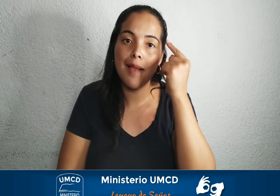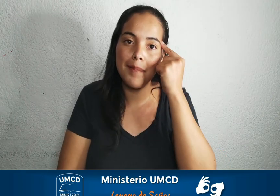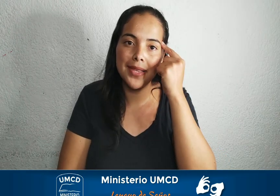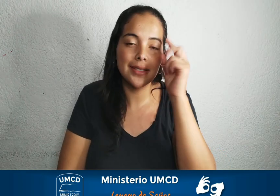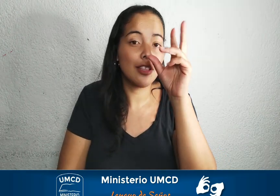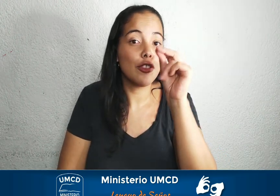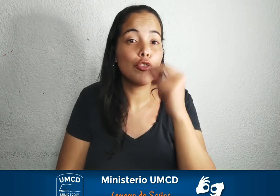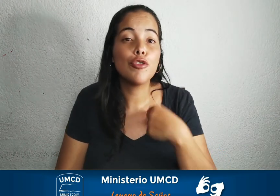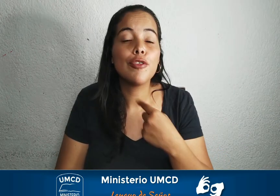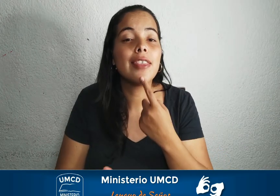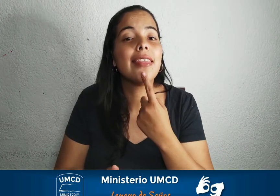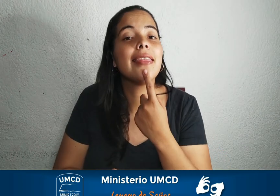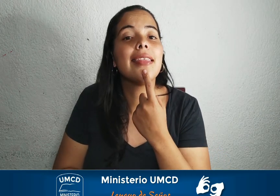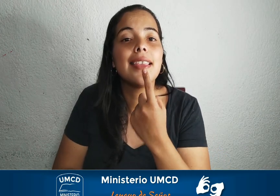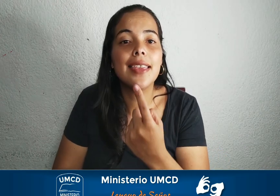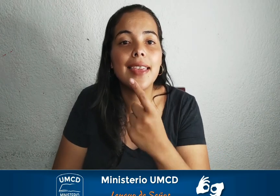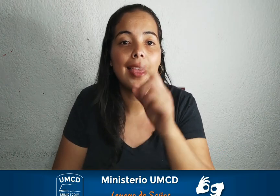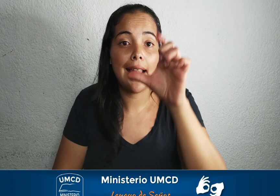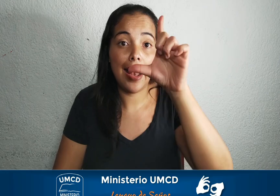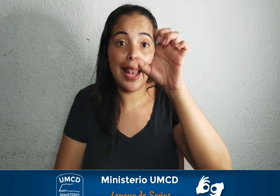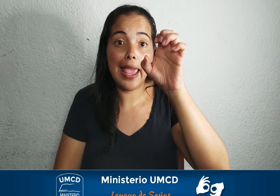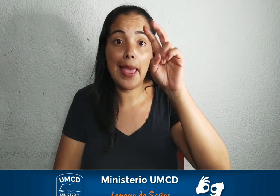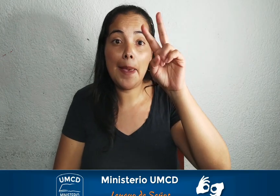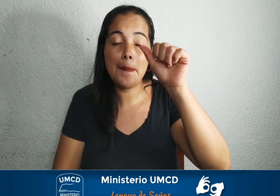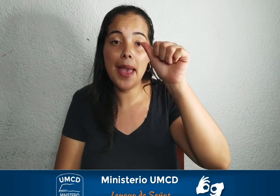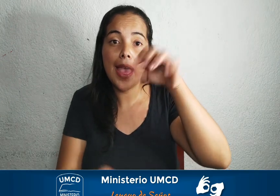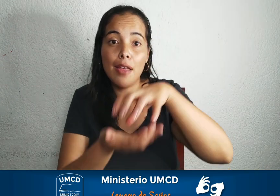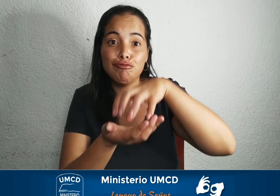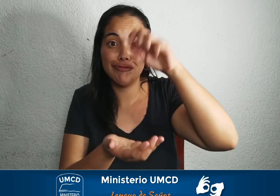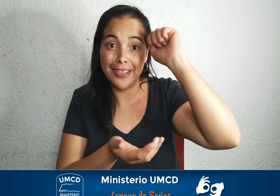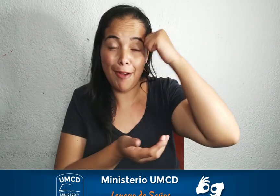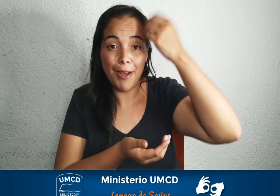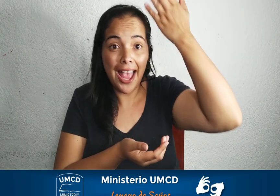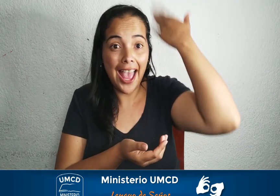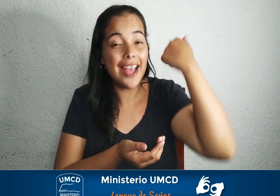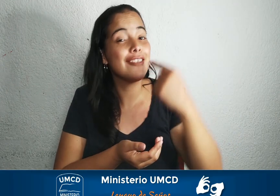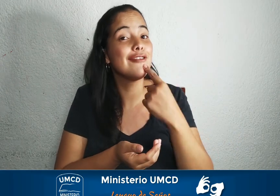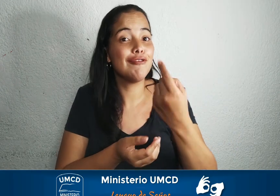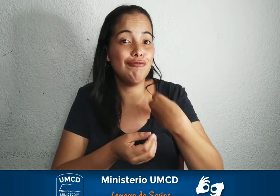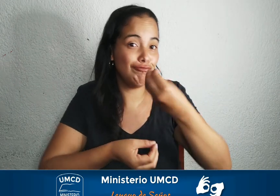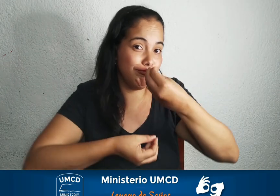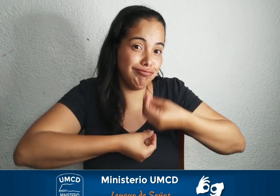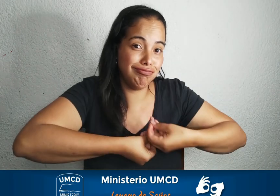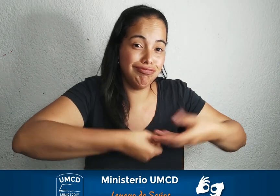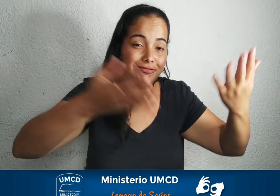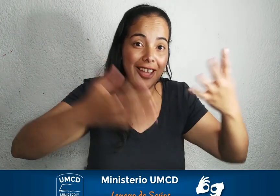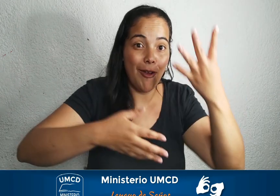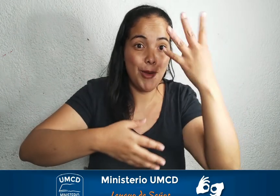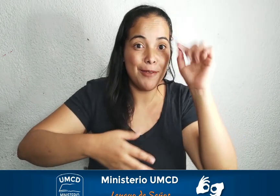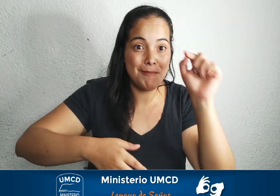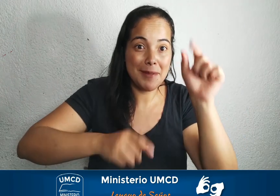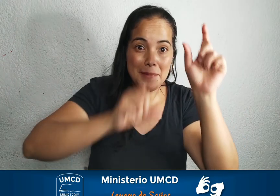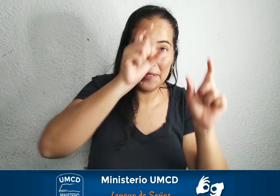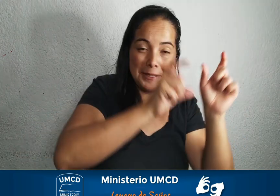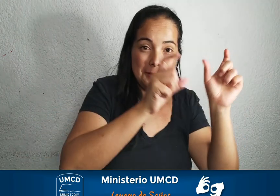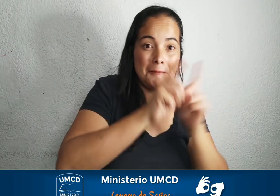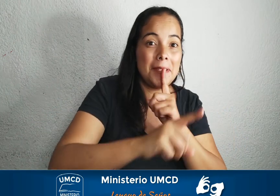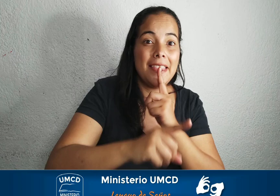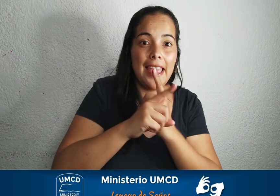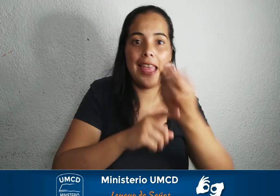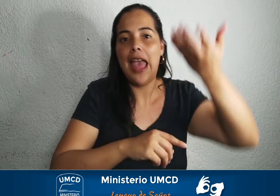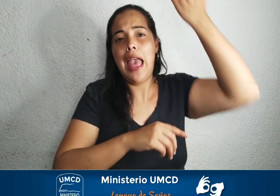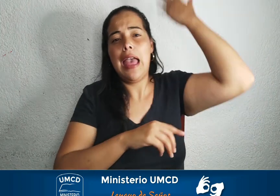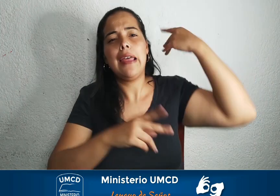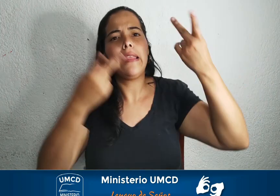ustedes que hace unos par de días recién nomás había alimentado a 4,000 hombres y hace otros días atrás alimenté